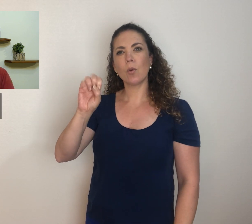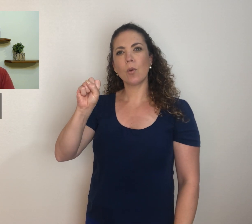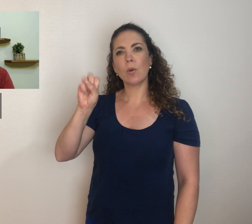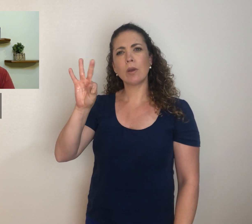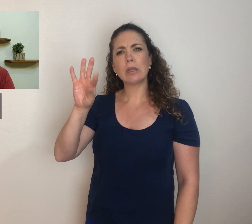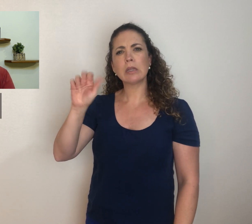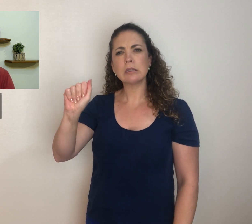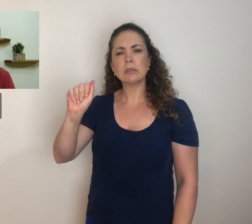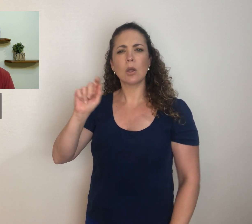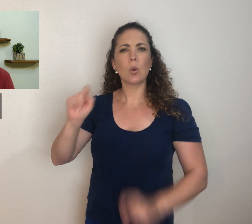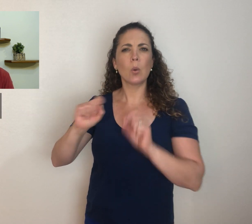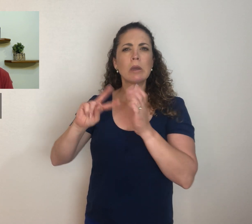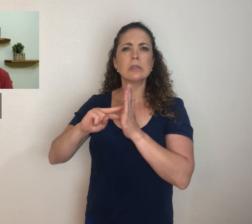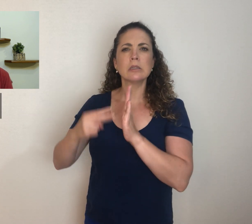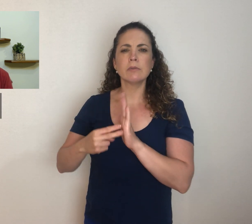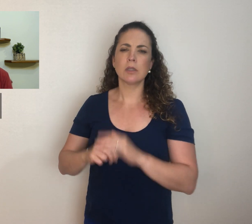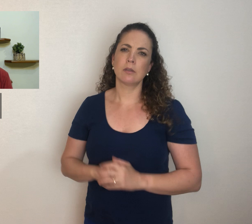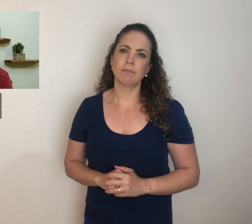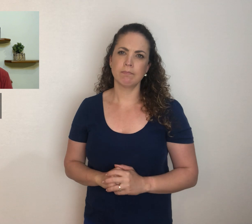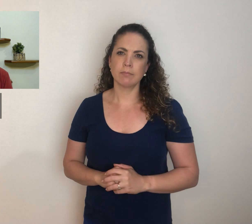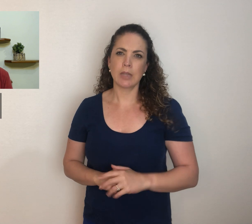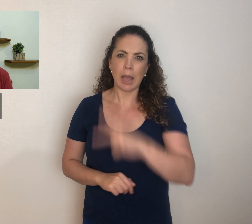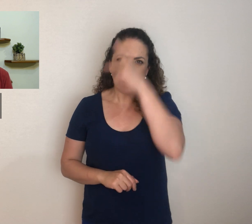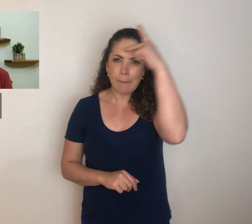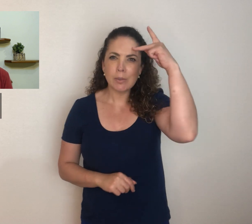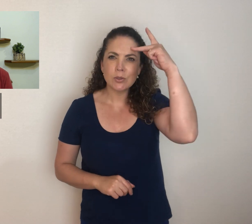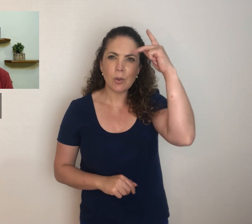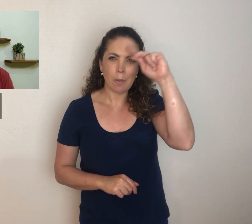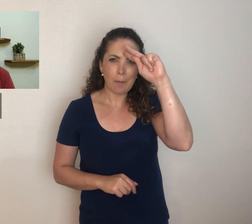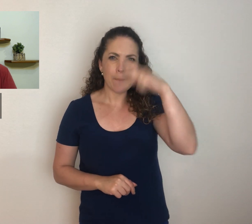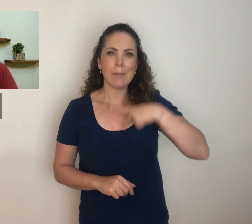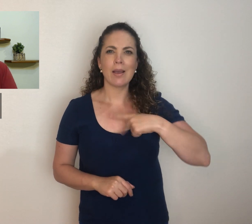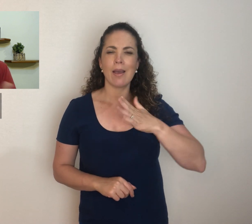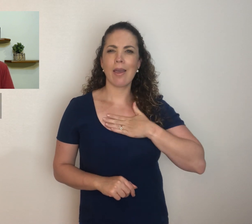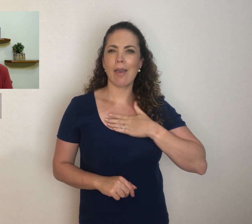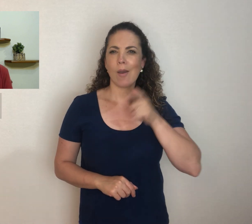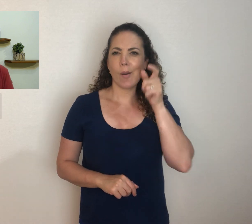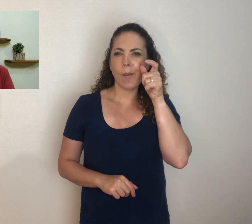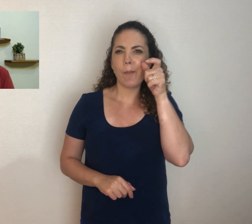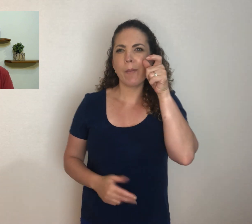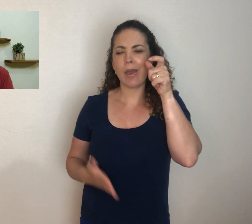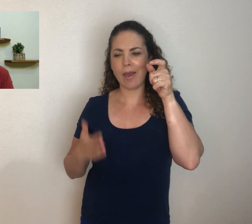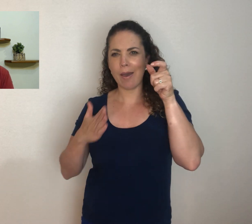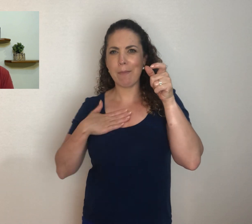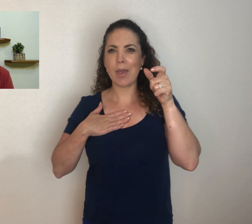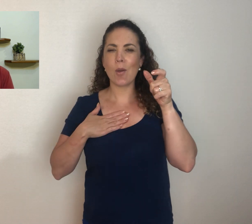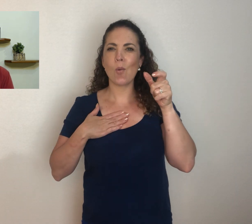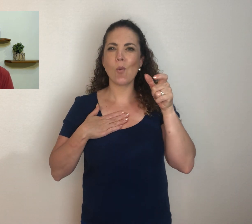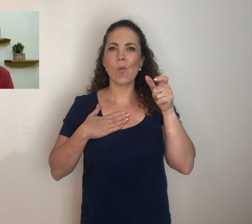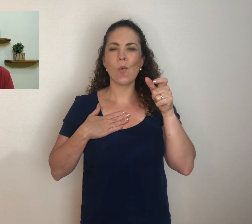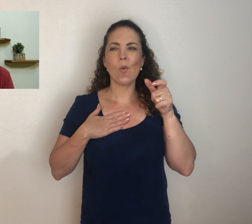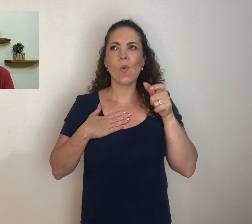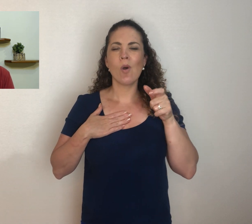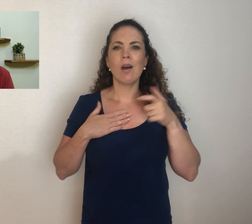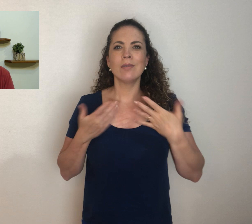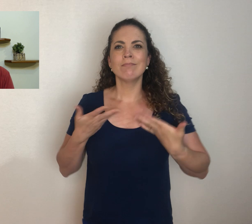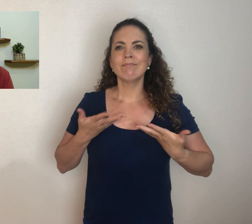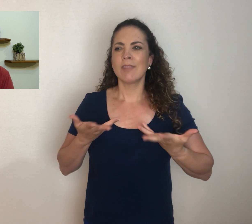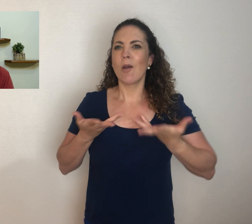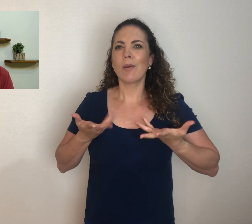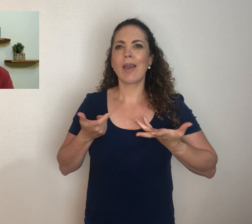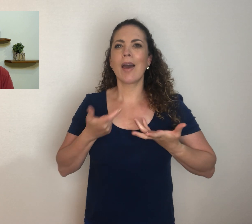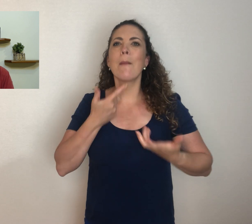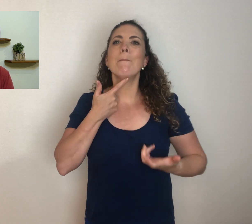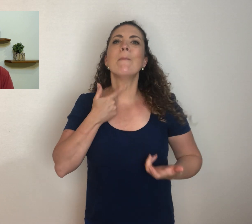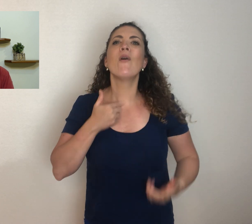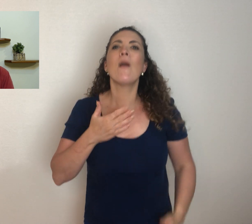e busca os seus interesses. Isto é amplamente